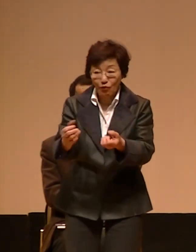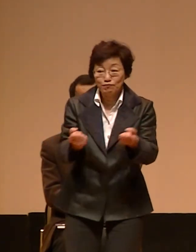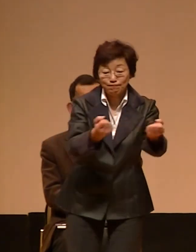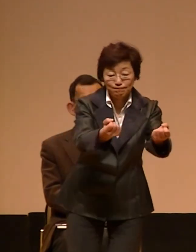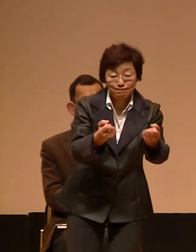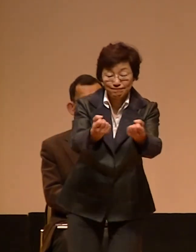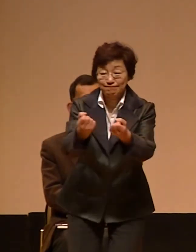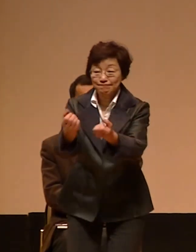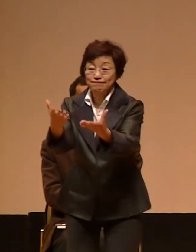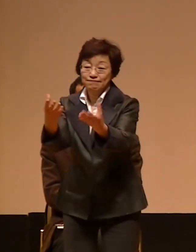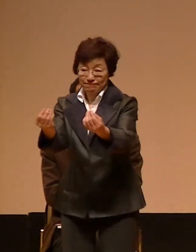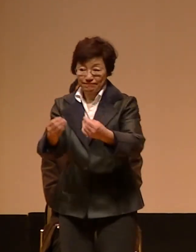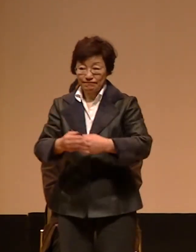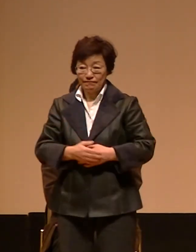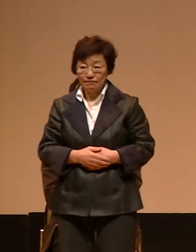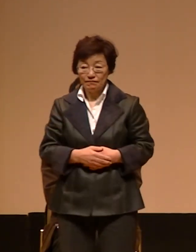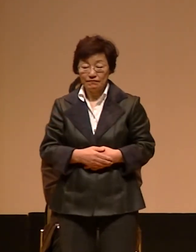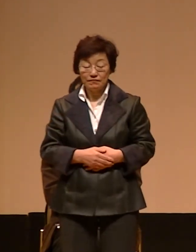たら